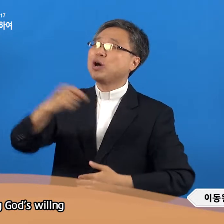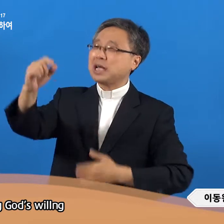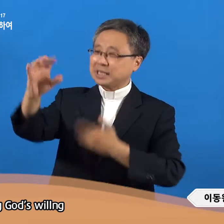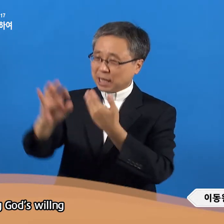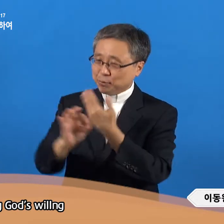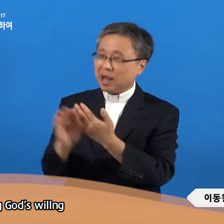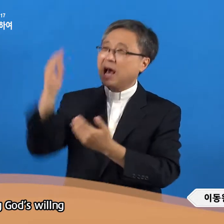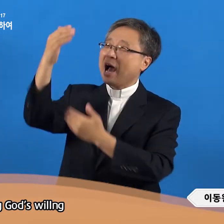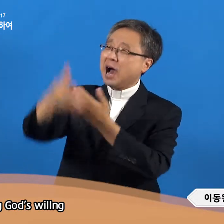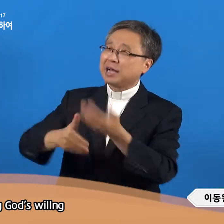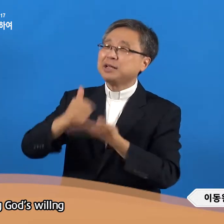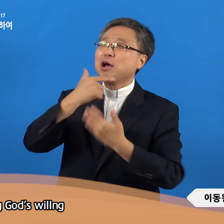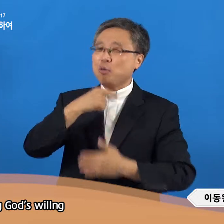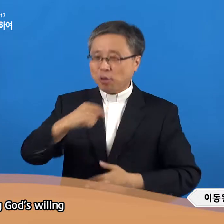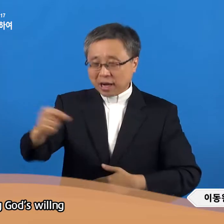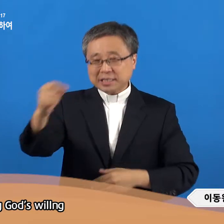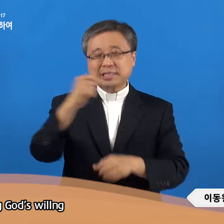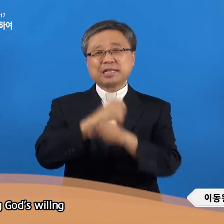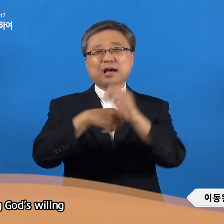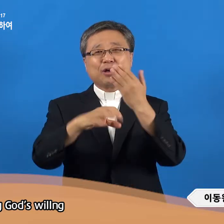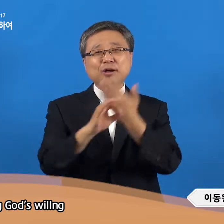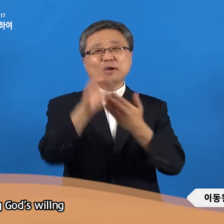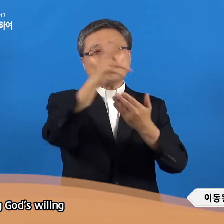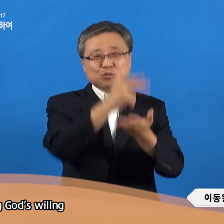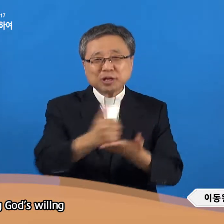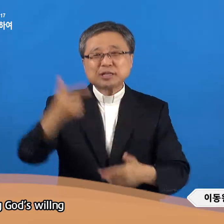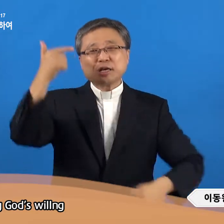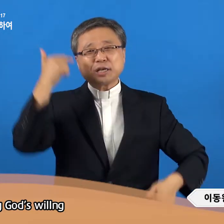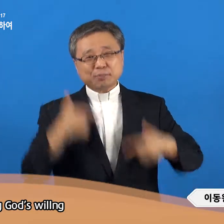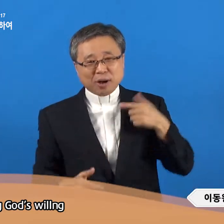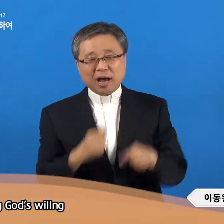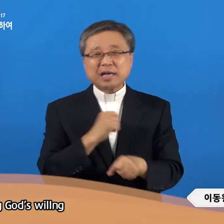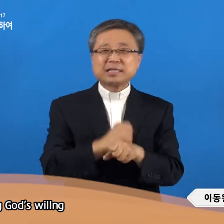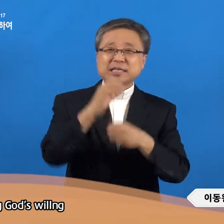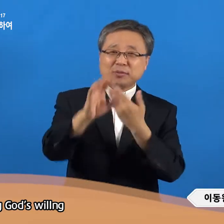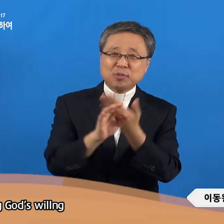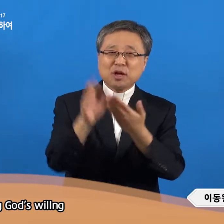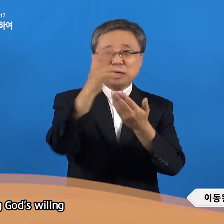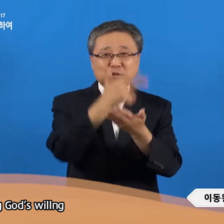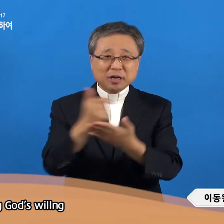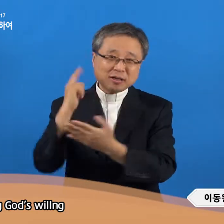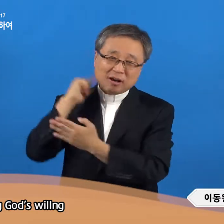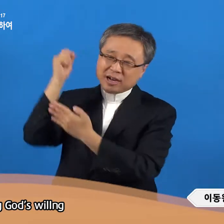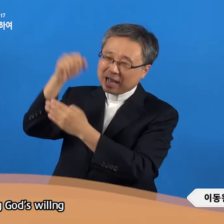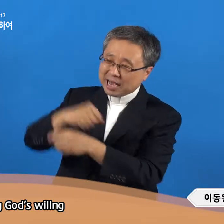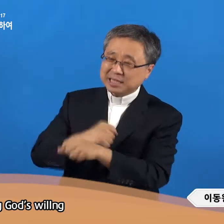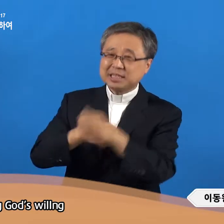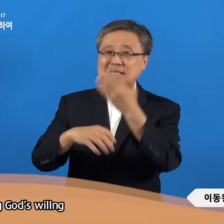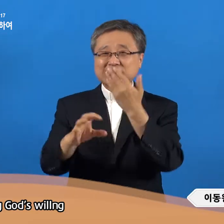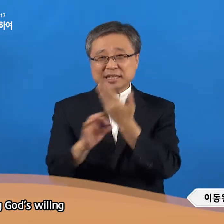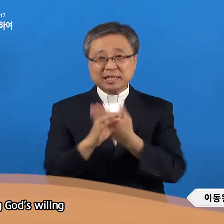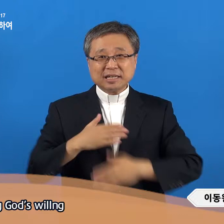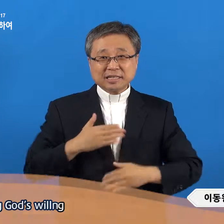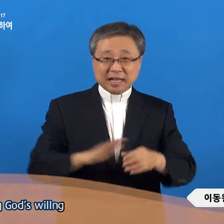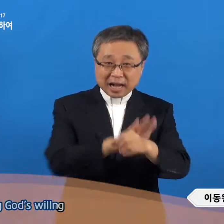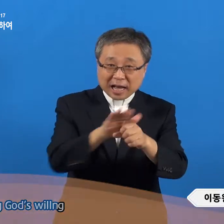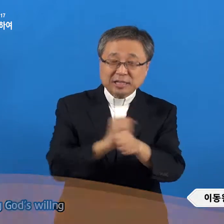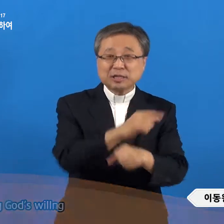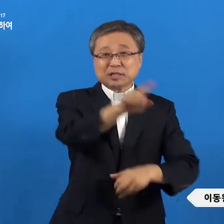willing. 하나님이 원하신다면, 주께서 기뻐하신다면, 주께서 허락하신다면. 사랑하신 여러분, 이렇게 우리도